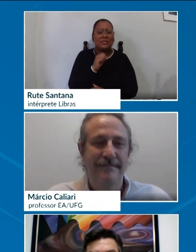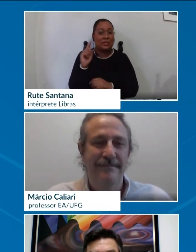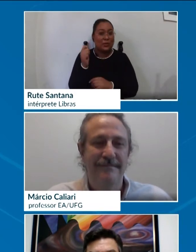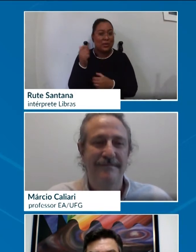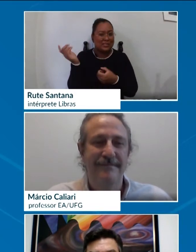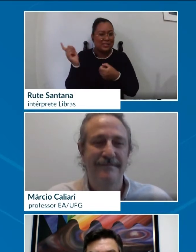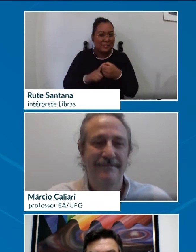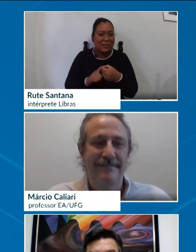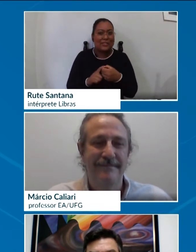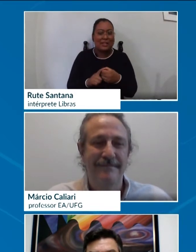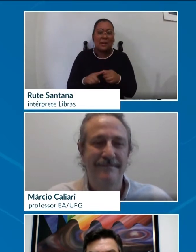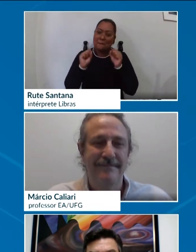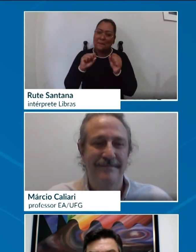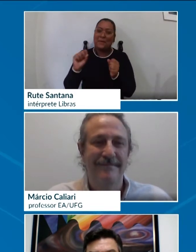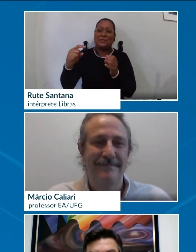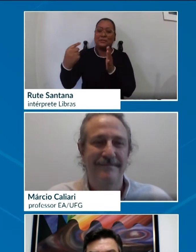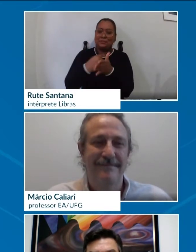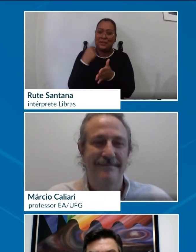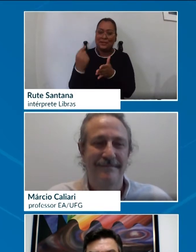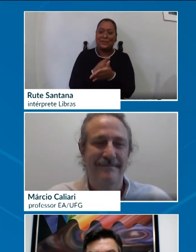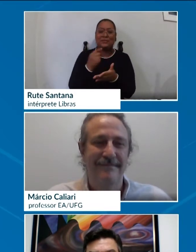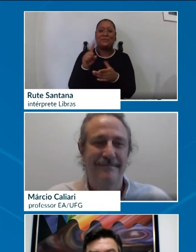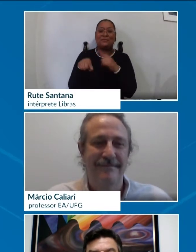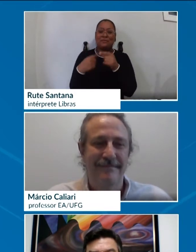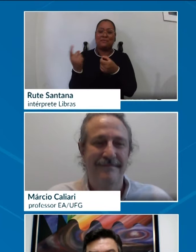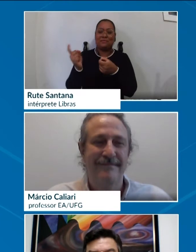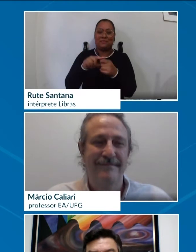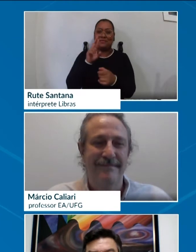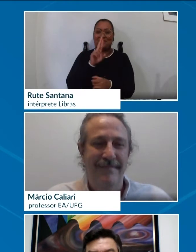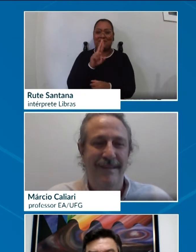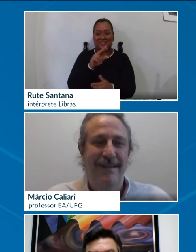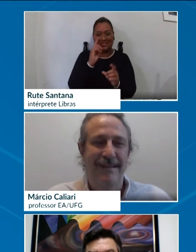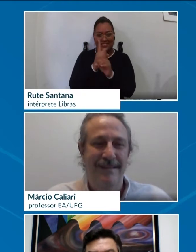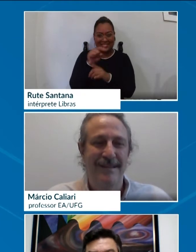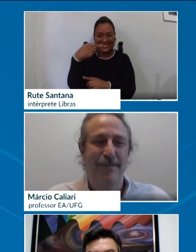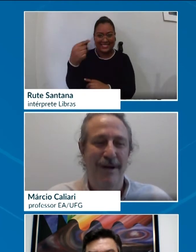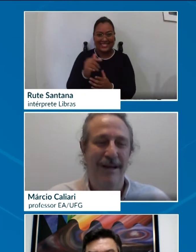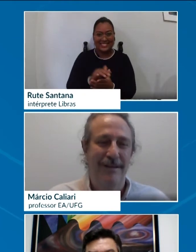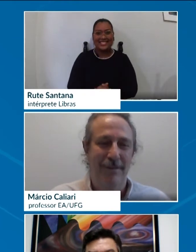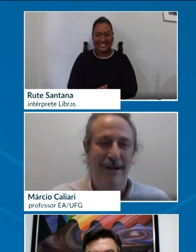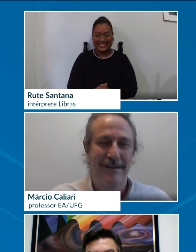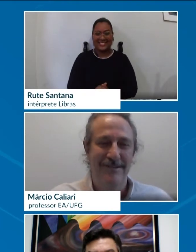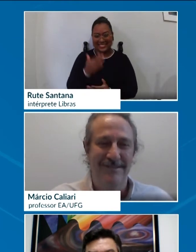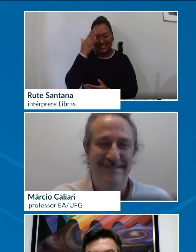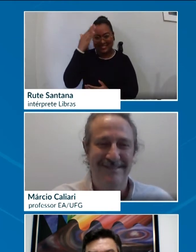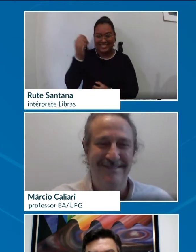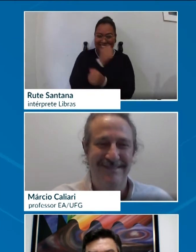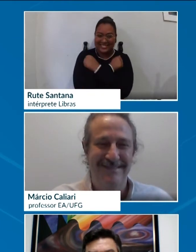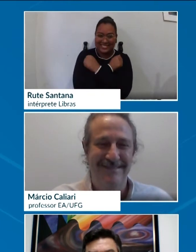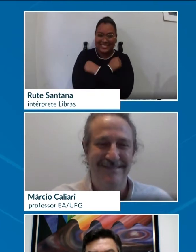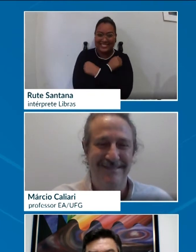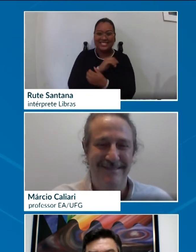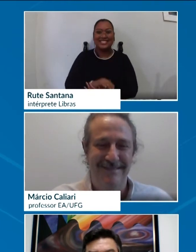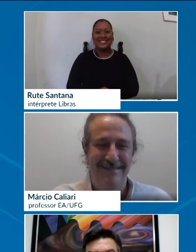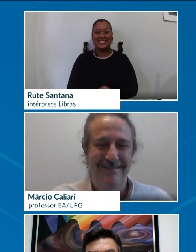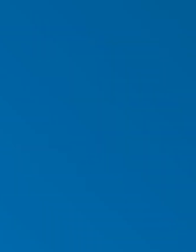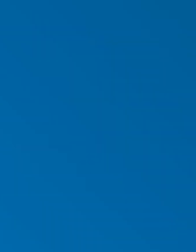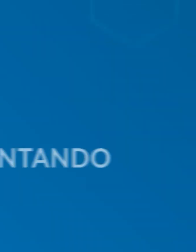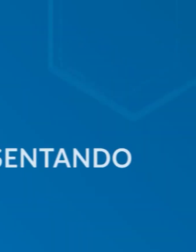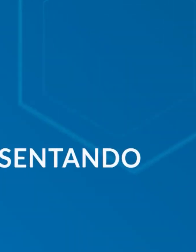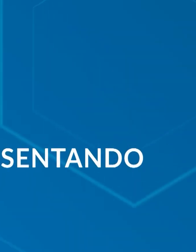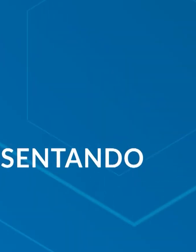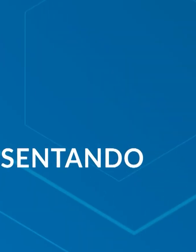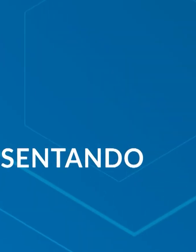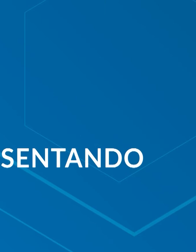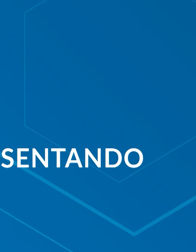já volta. Pode mandar suas perguntas aí que na volta a gente responde. Até já. Até já. Obrigado. Um abraço.